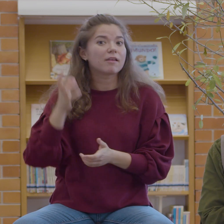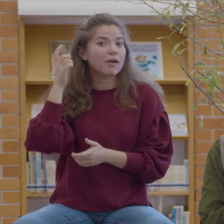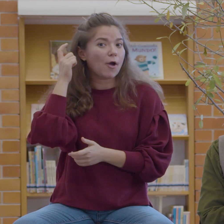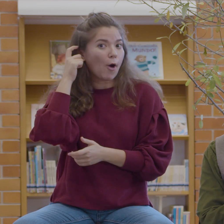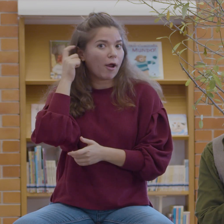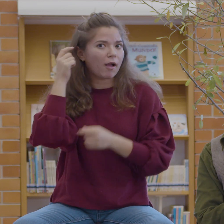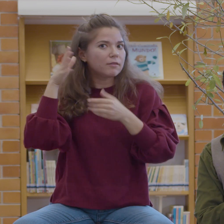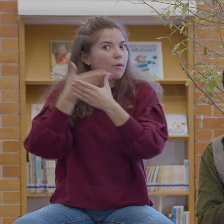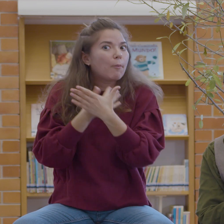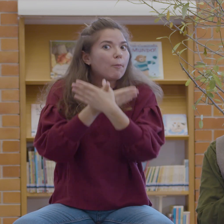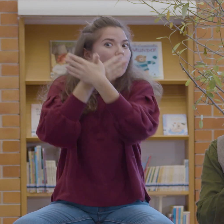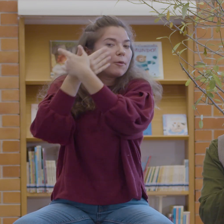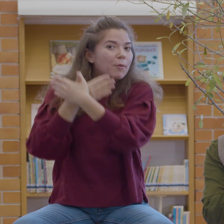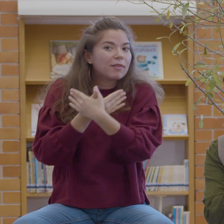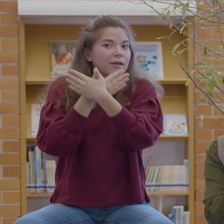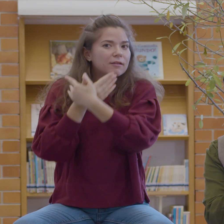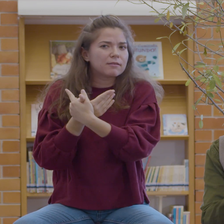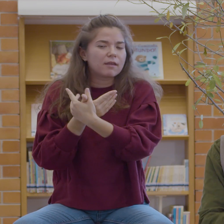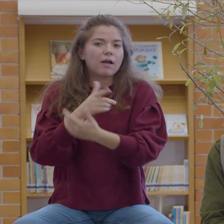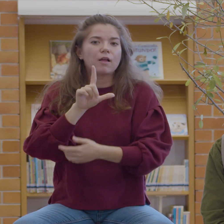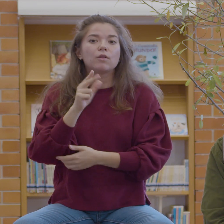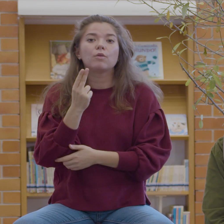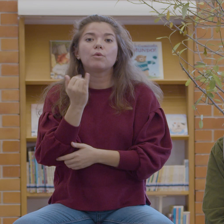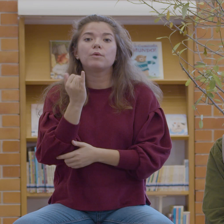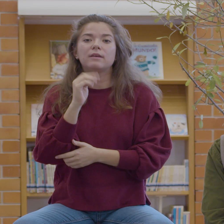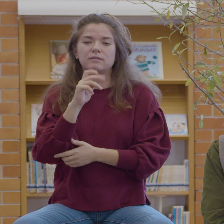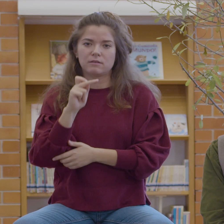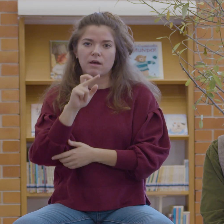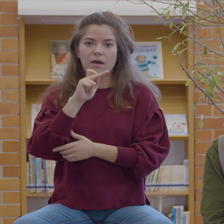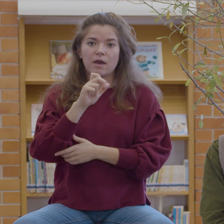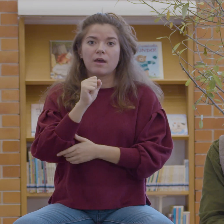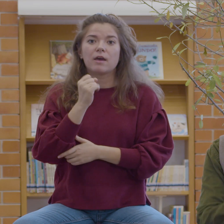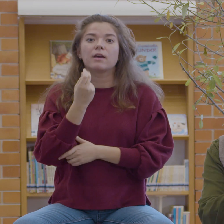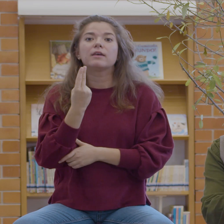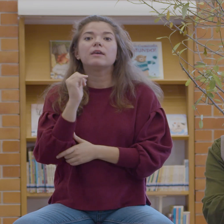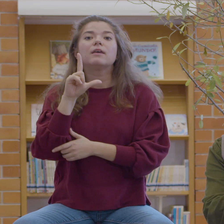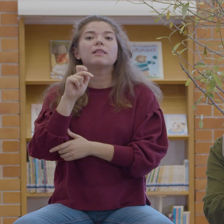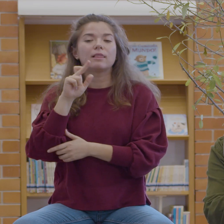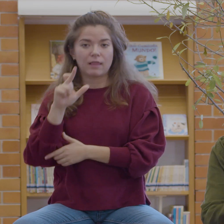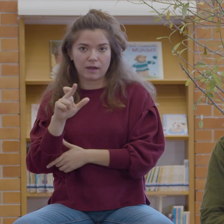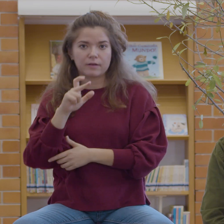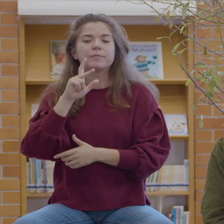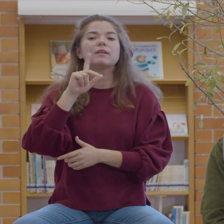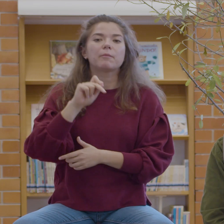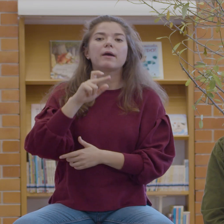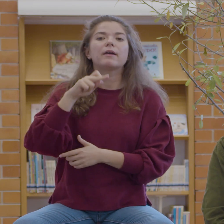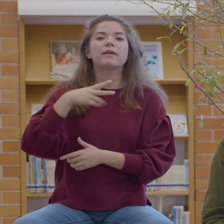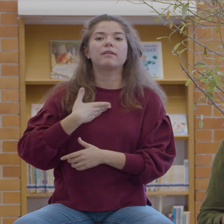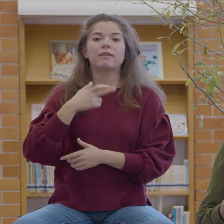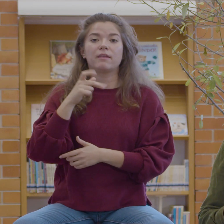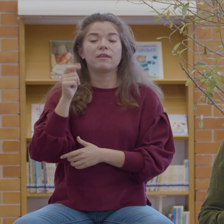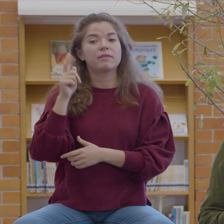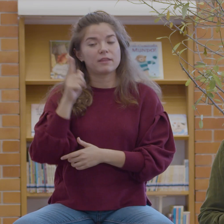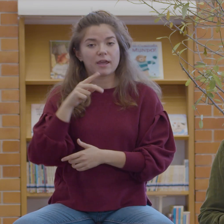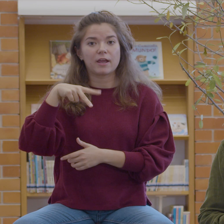Orelhas de Borboleta, de Luísa Aguilar e André Neves,